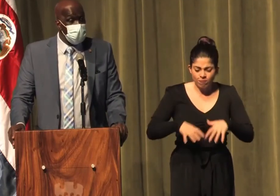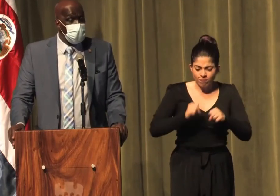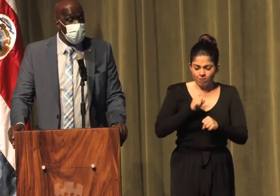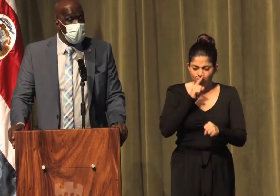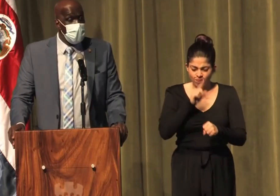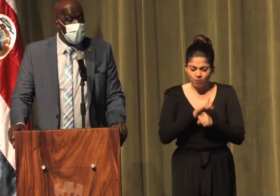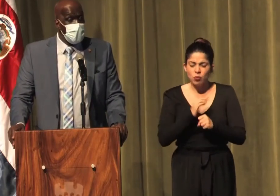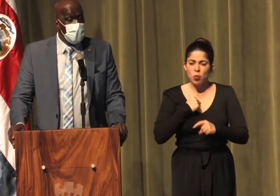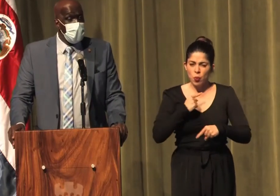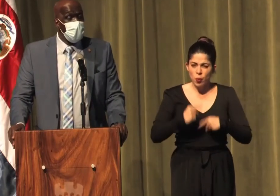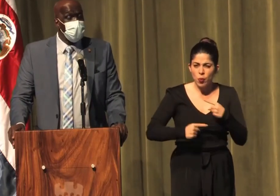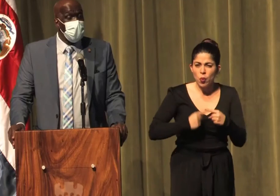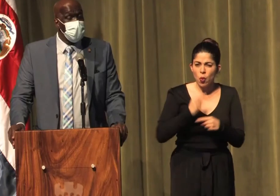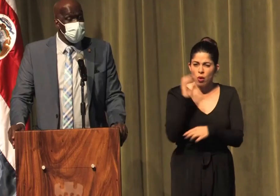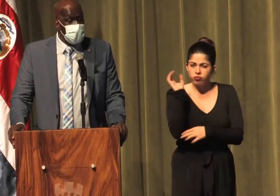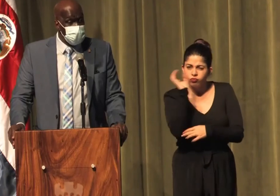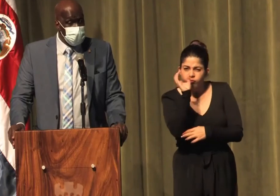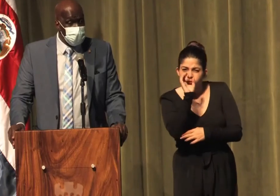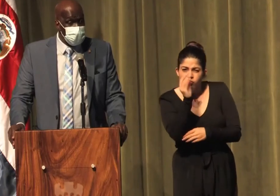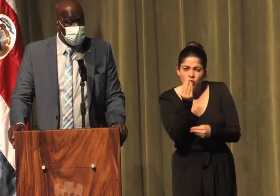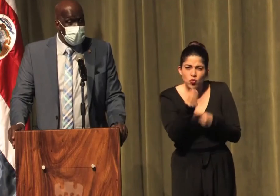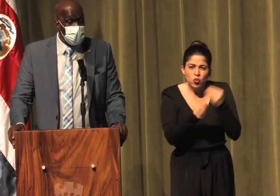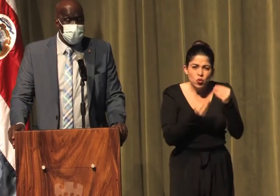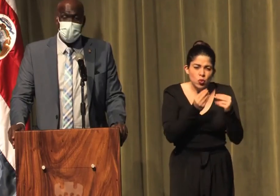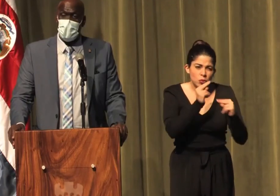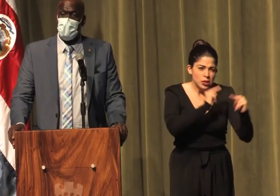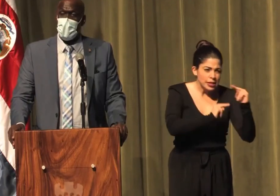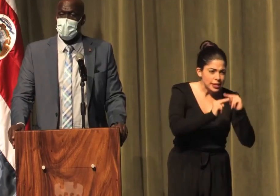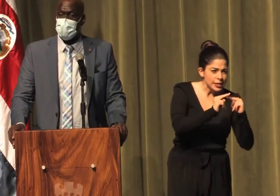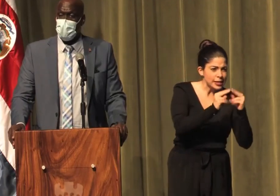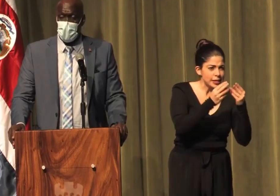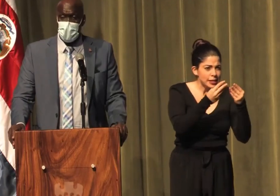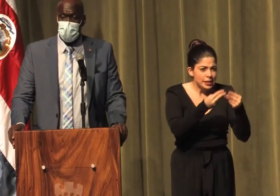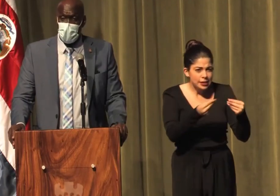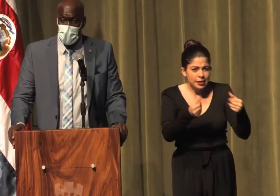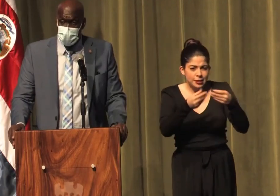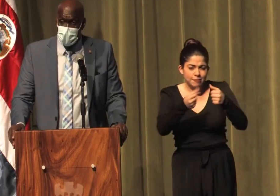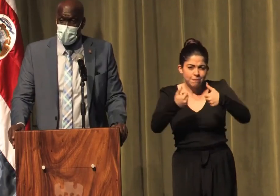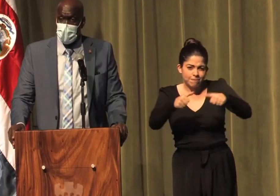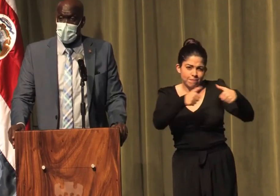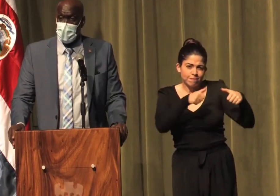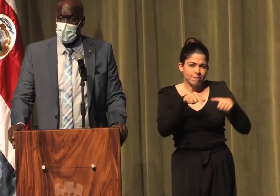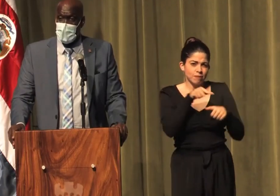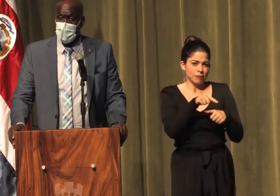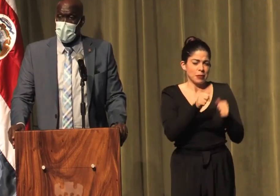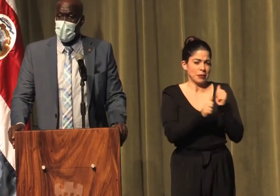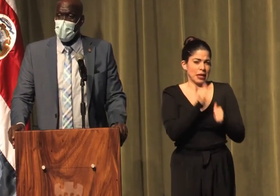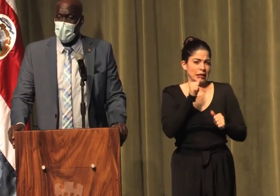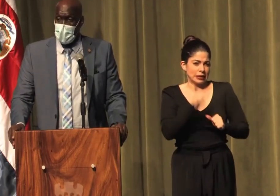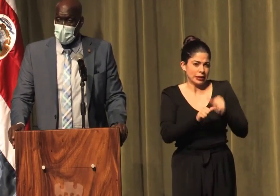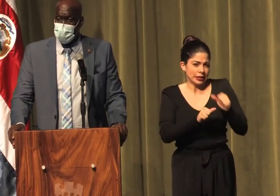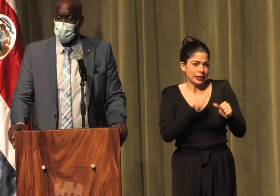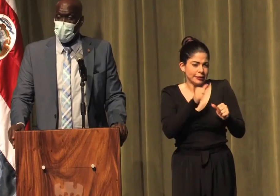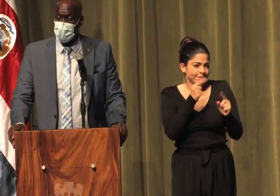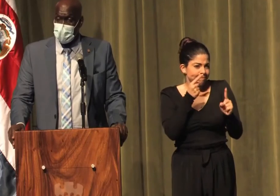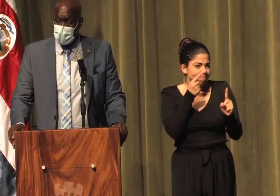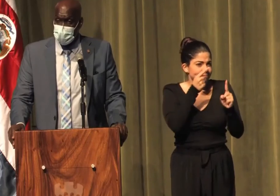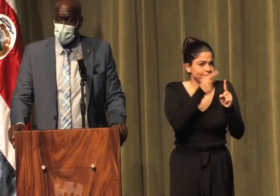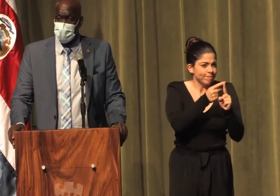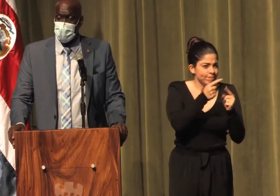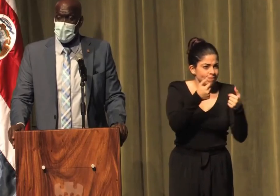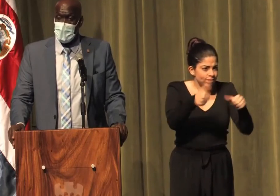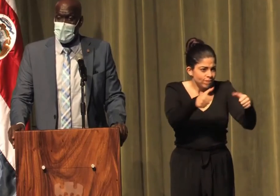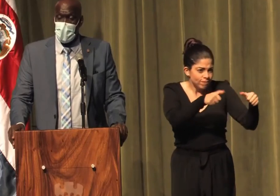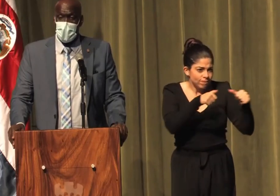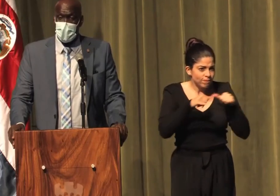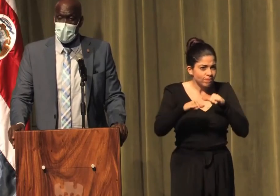buscar los consensos, de hacer el máximo esfuerzo para lograr esos